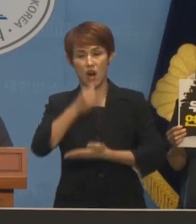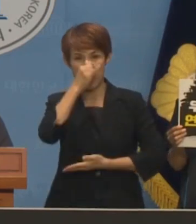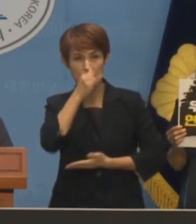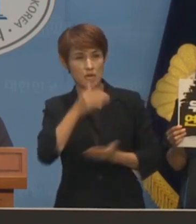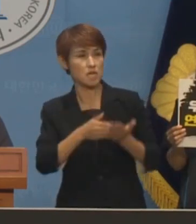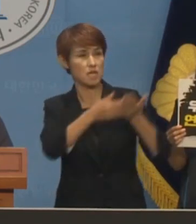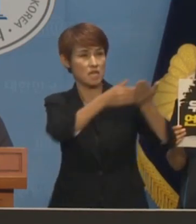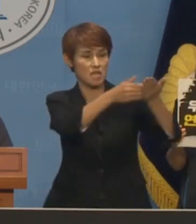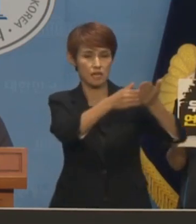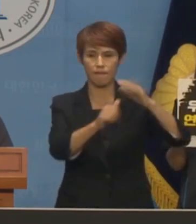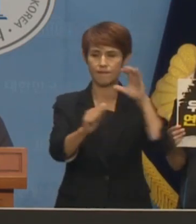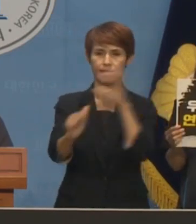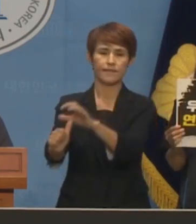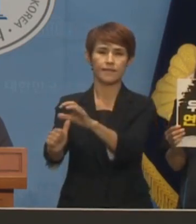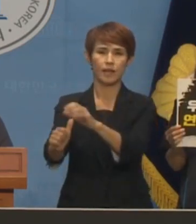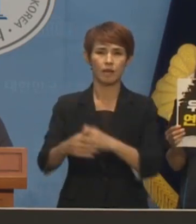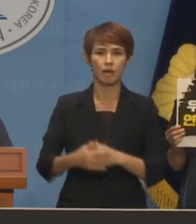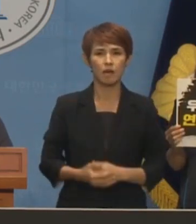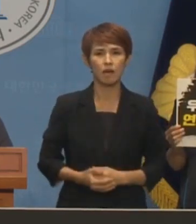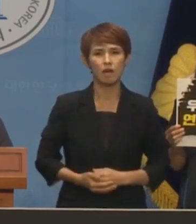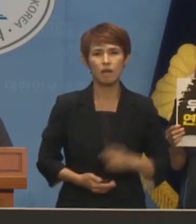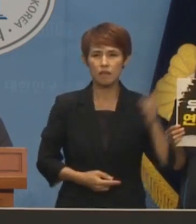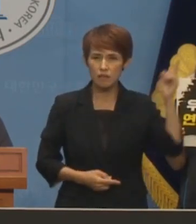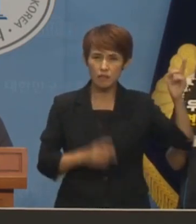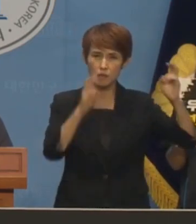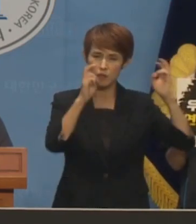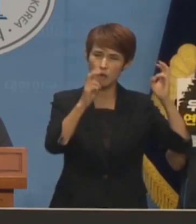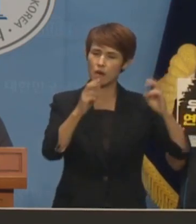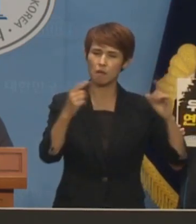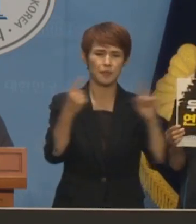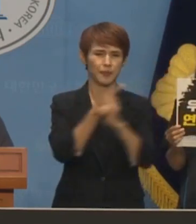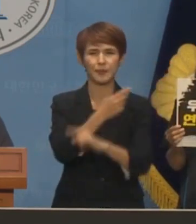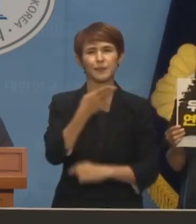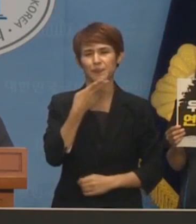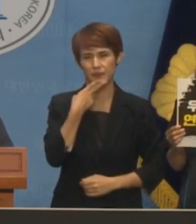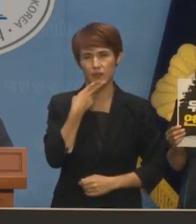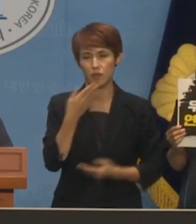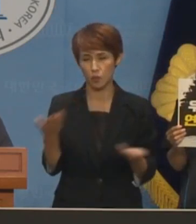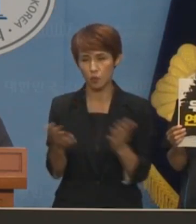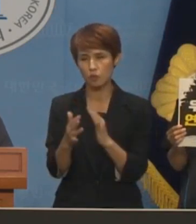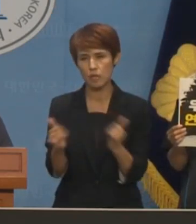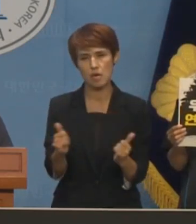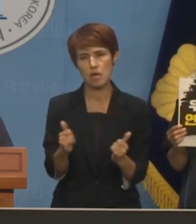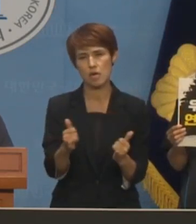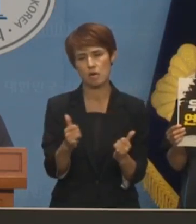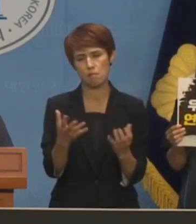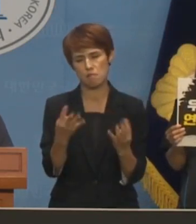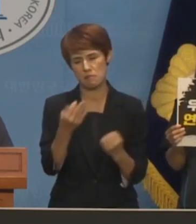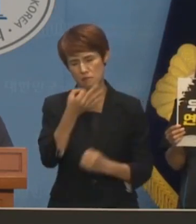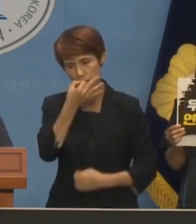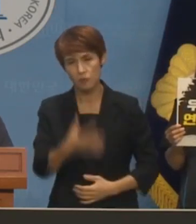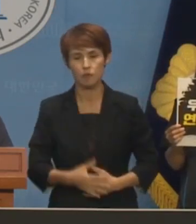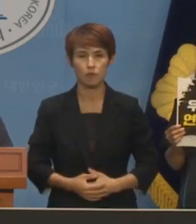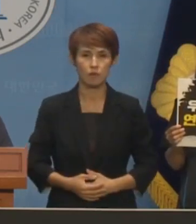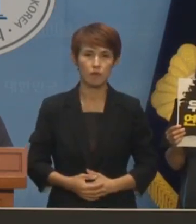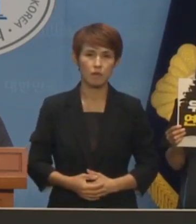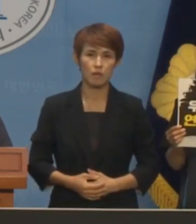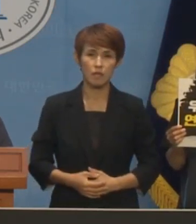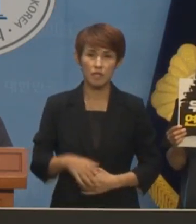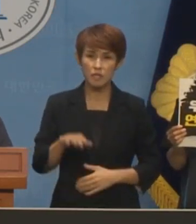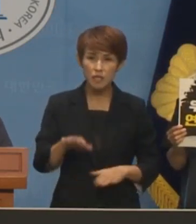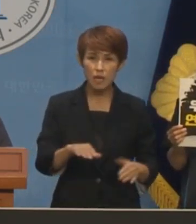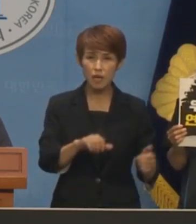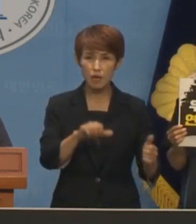탄합 이래서 쿠팡의 현장은 바뀌지 않고 노동자들은 죽어 가는 겁니다 이제 죽음을 멈춰야